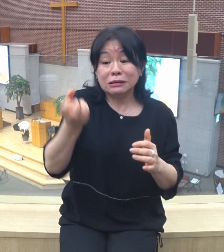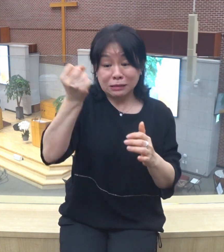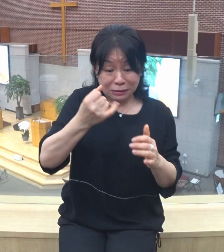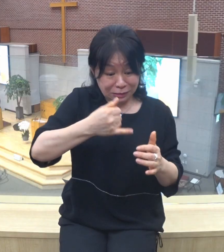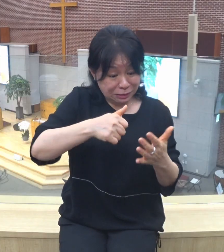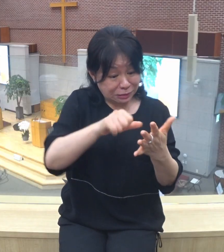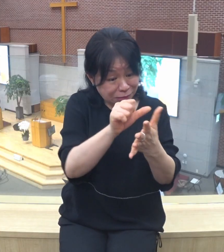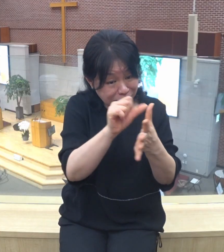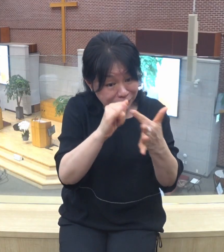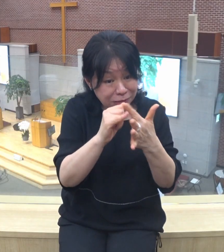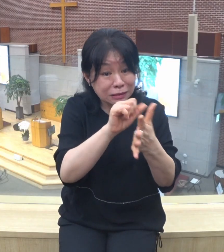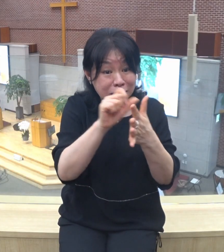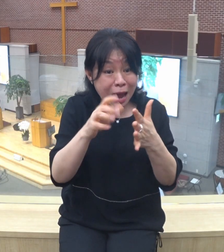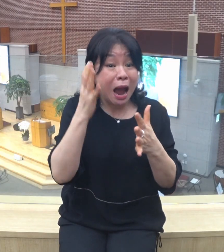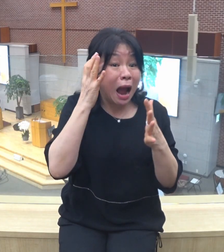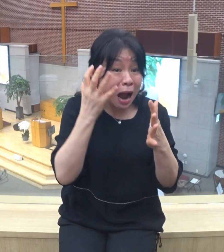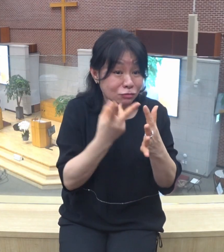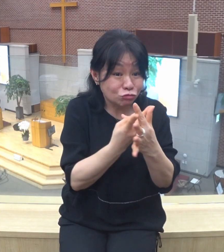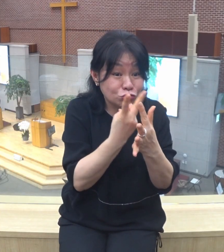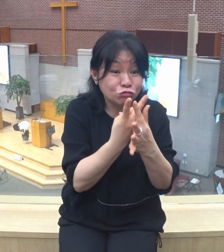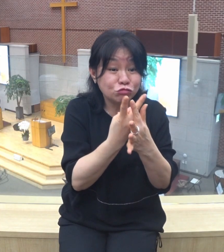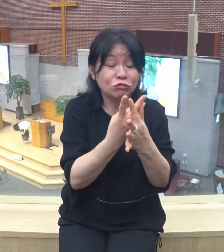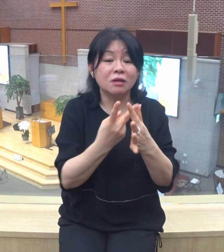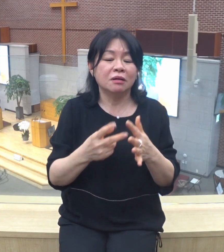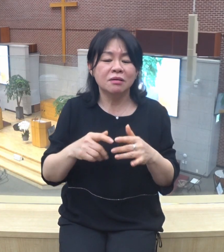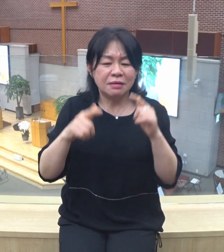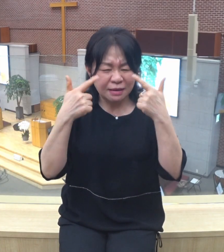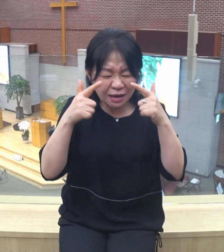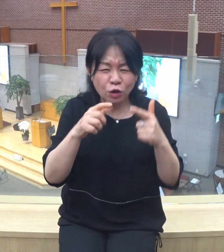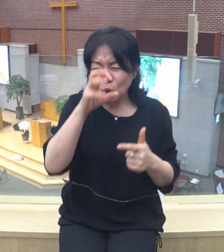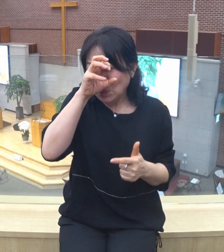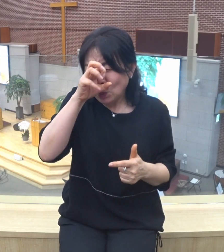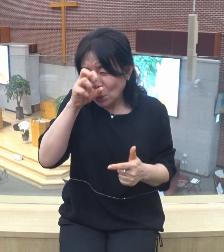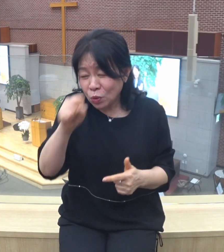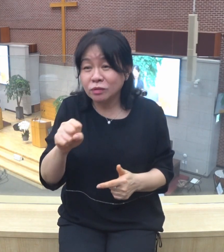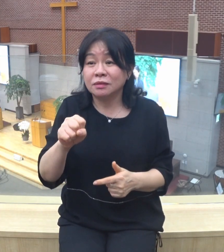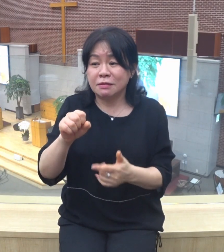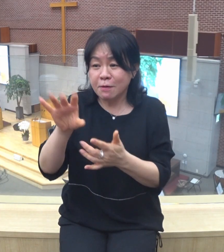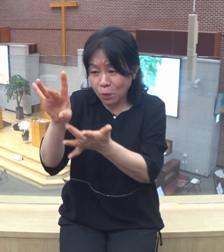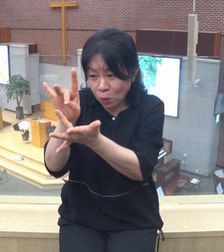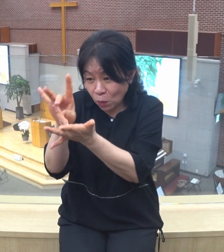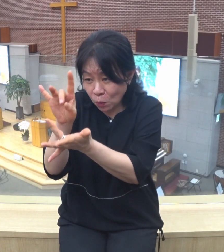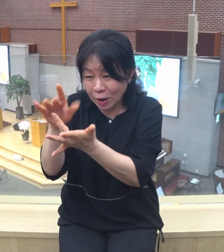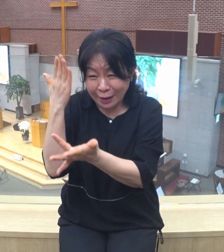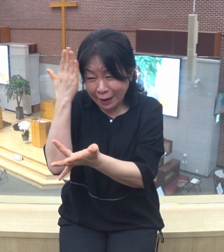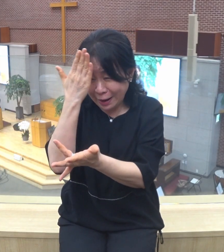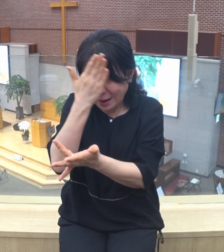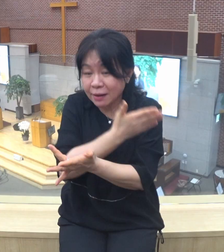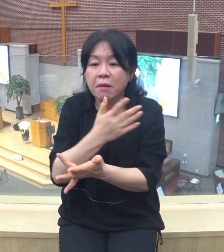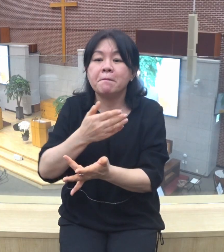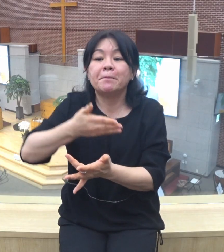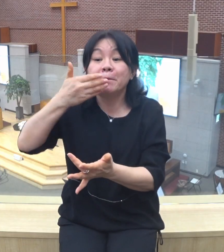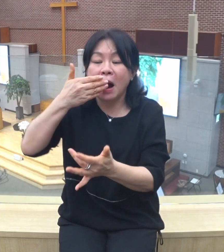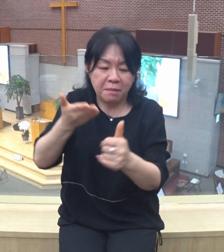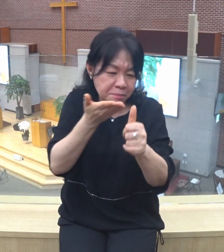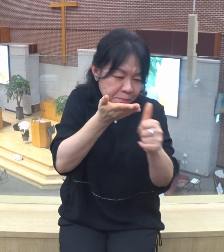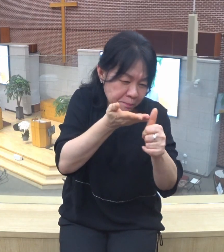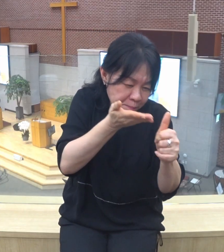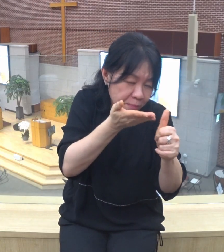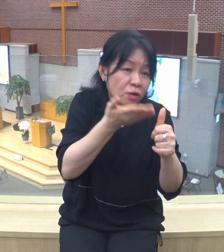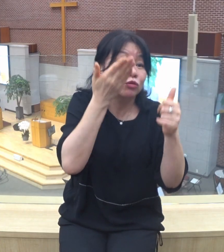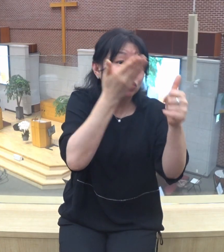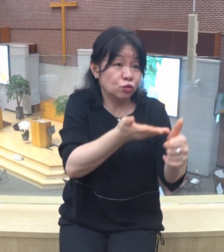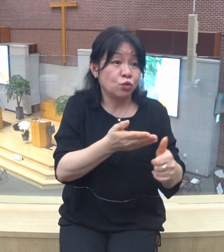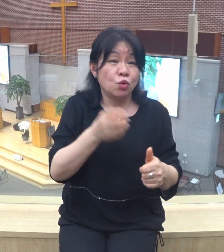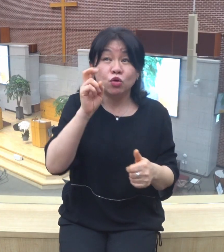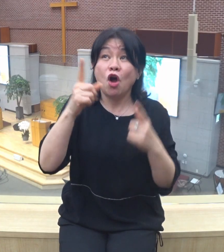아무거나 나쁜 거, 좋지 않은 걸 넣을 수 없다면서 가장 좋은 것만 골라서 먹입니다. 여행을 갈 때면